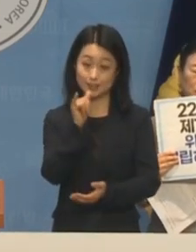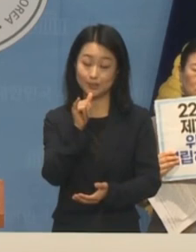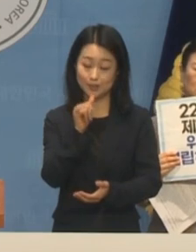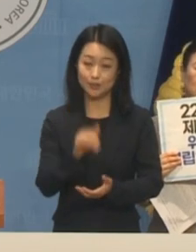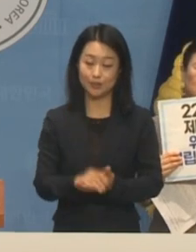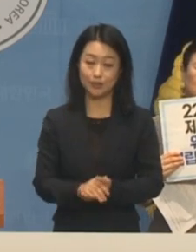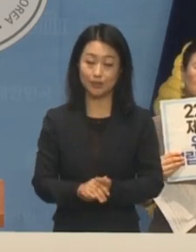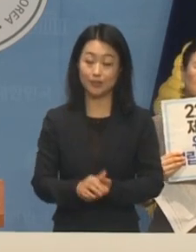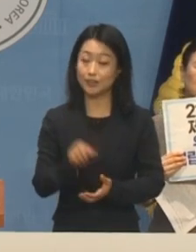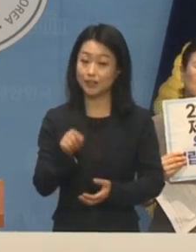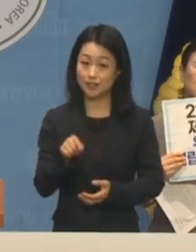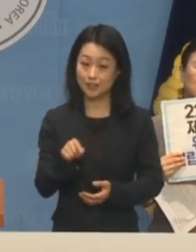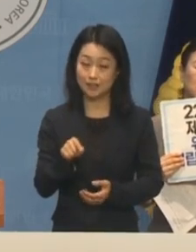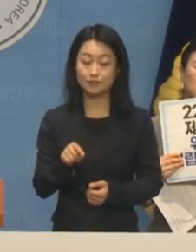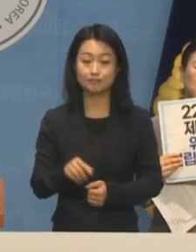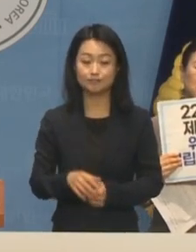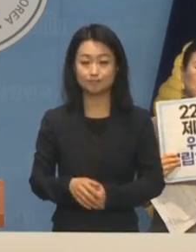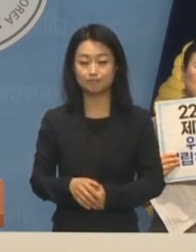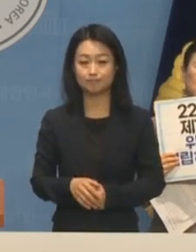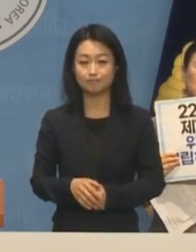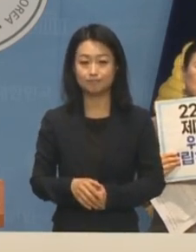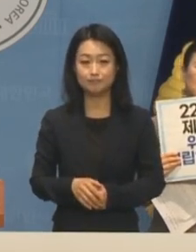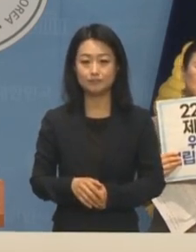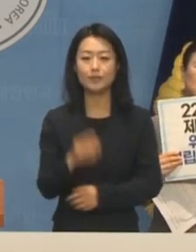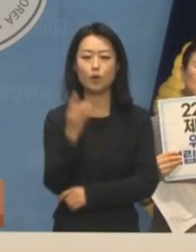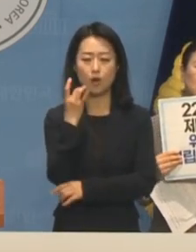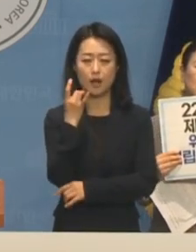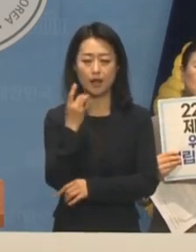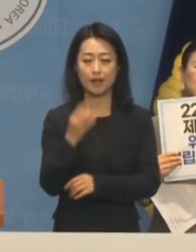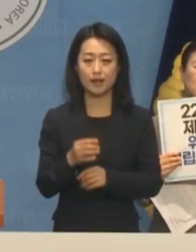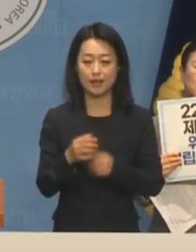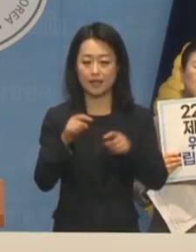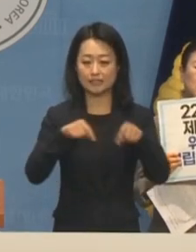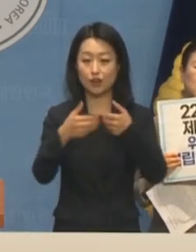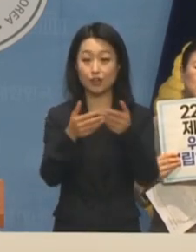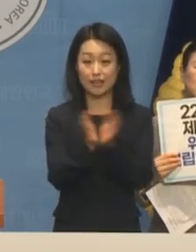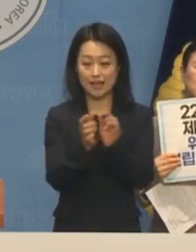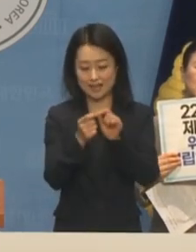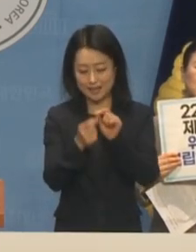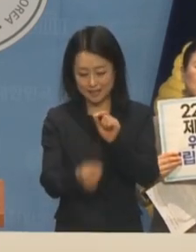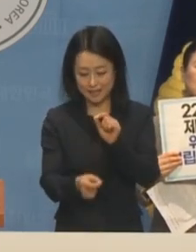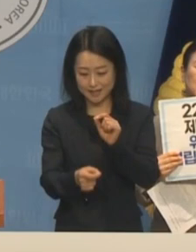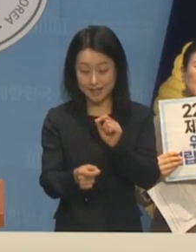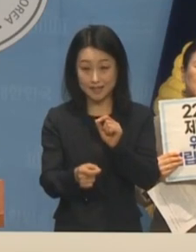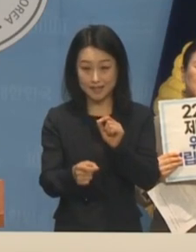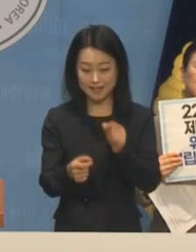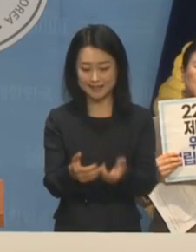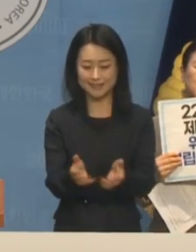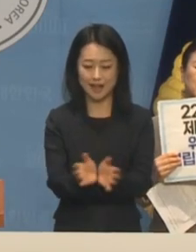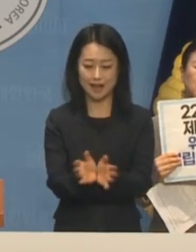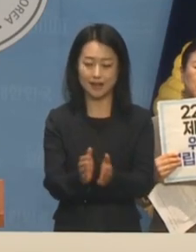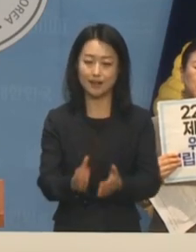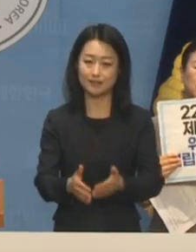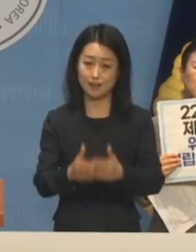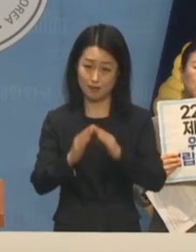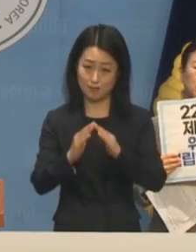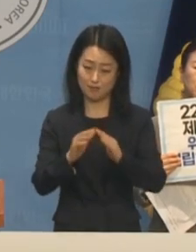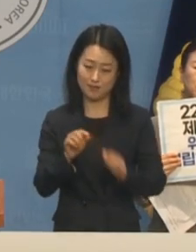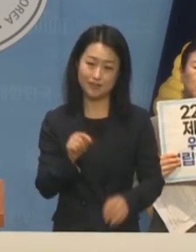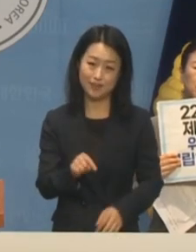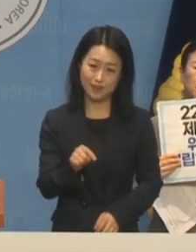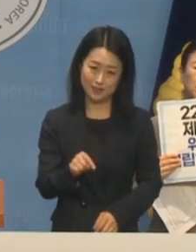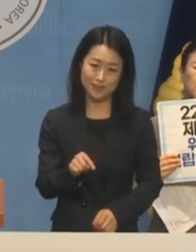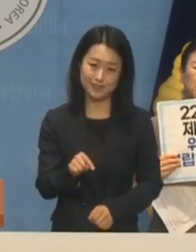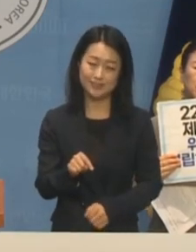겁니다. 연동형 비례로 가려면 기본적으로 위성정당이라고 우리가 얘기하는 이런